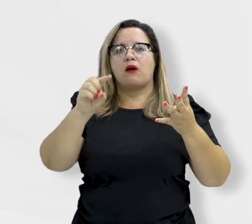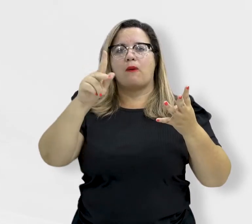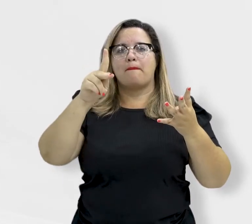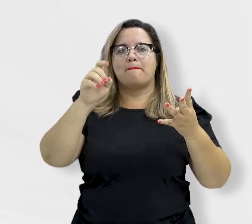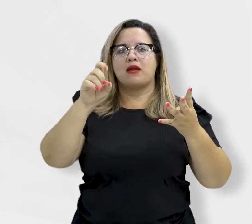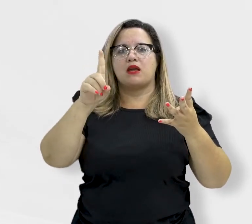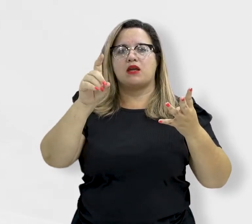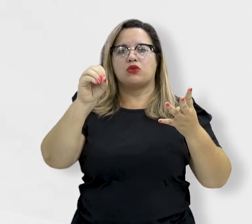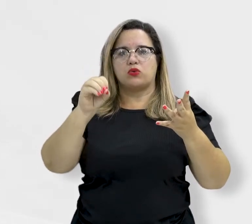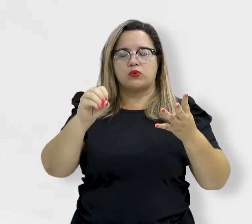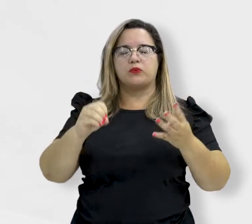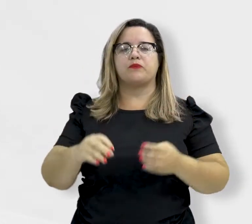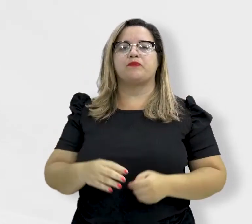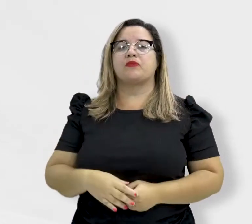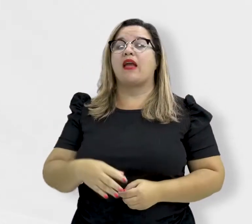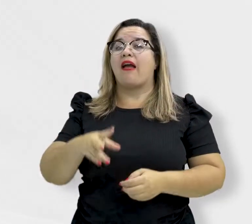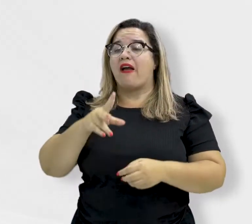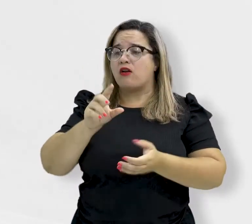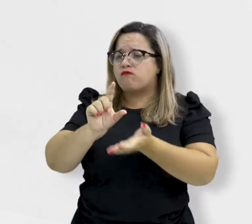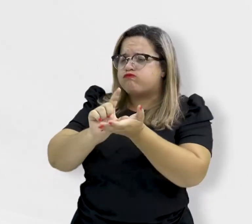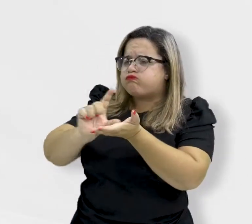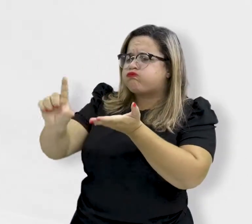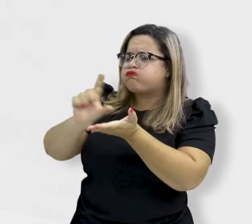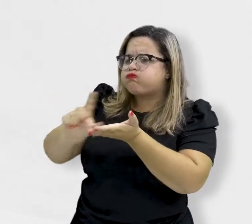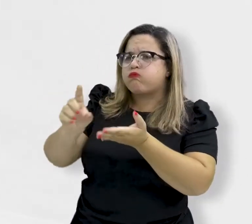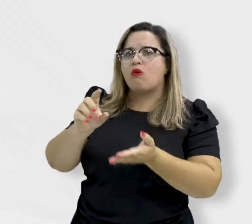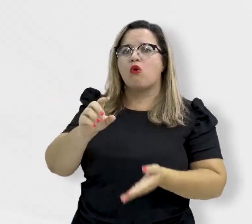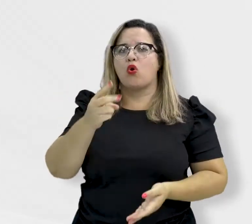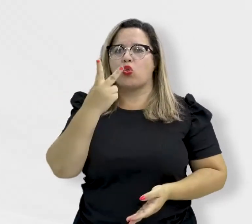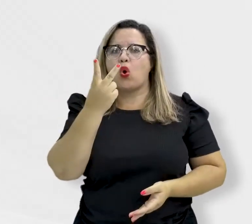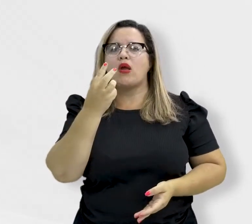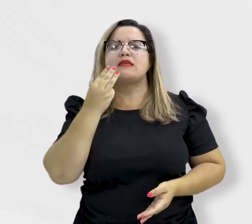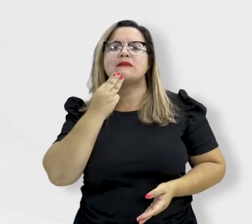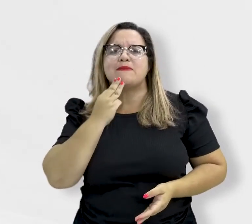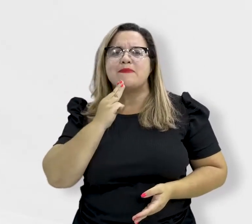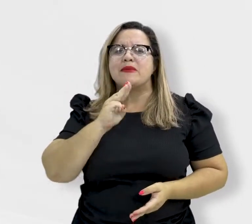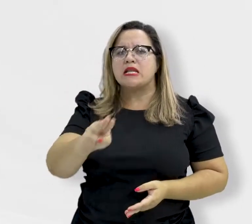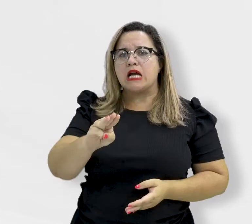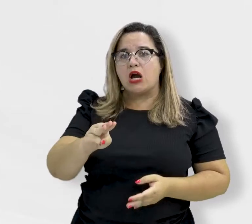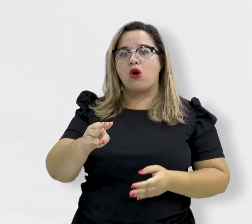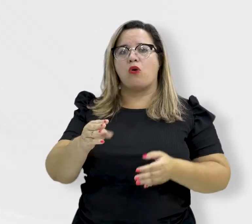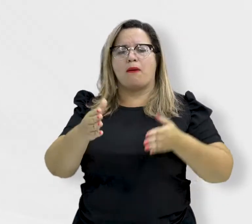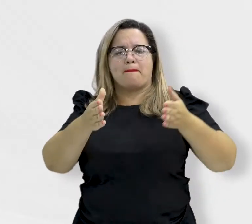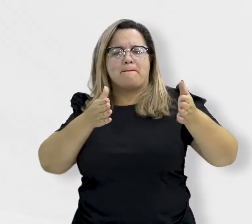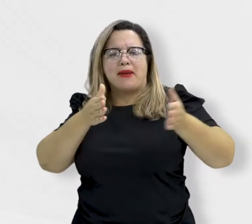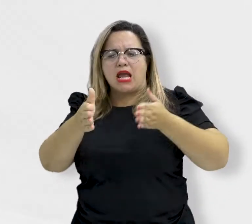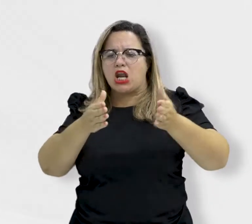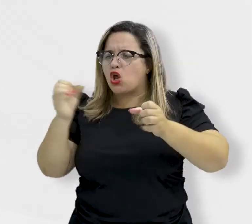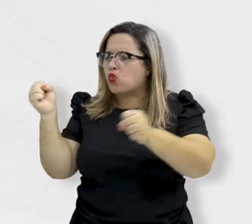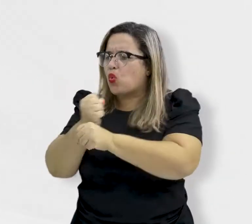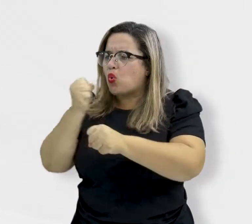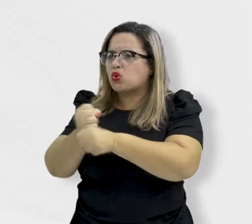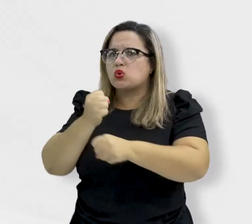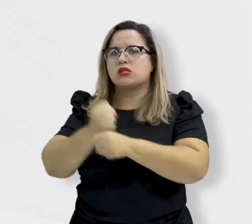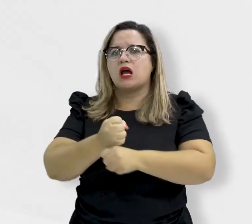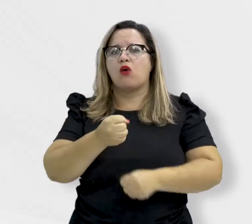2 milhões na obra, que tem prazo de conclusão de 12 meses, ou seja, deverá ser entregue em dezembro de